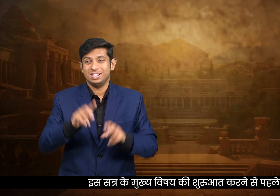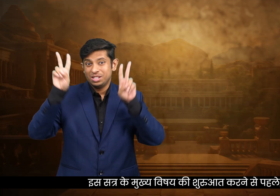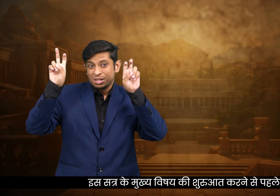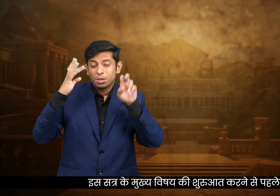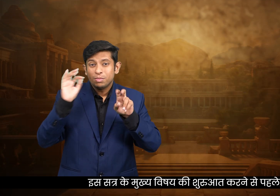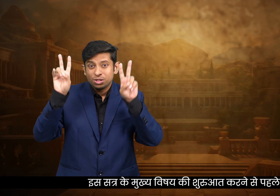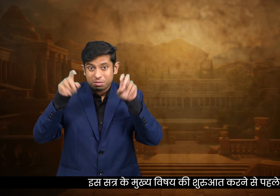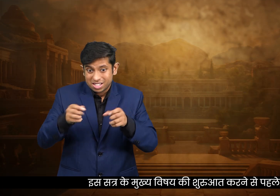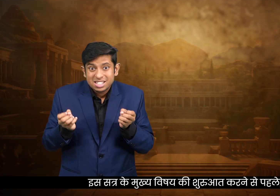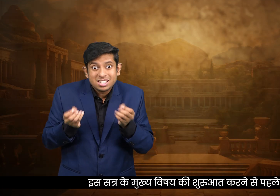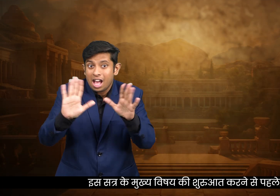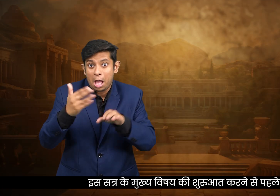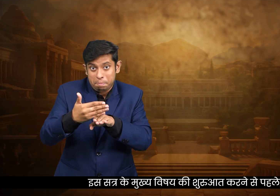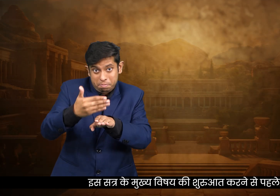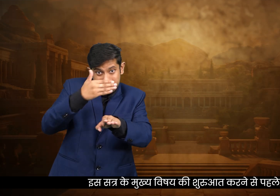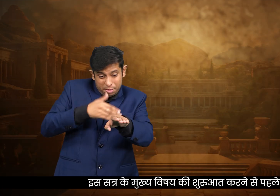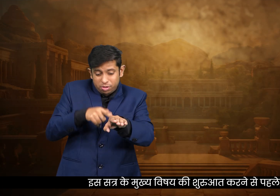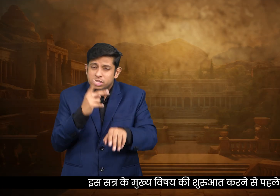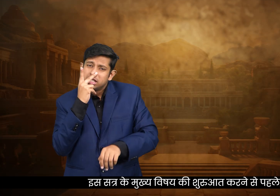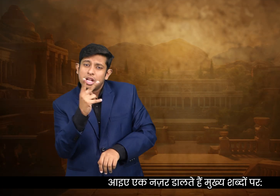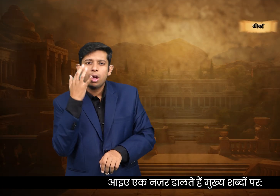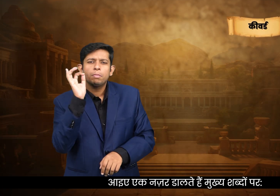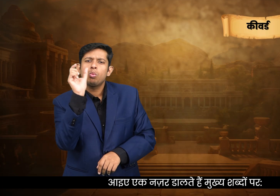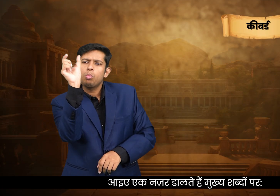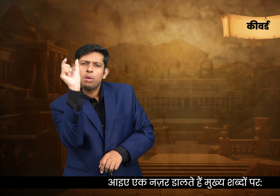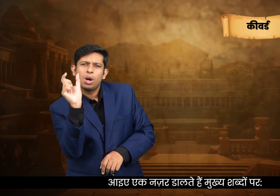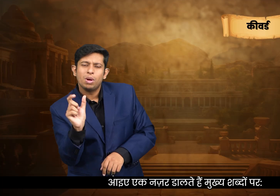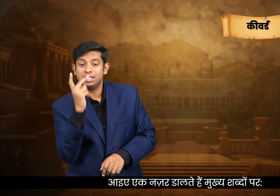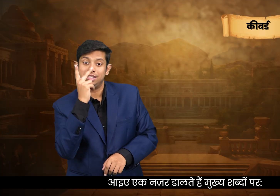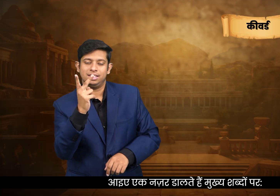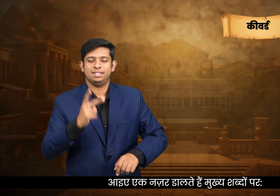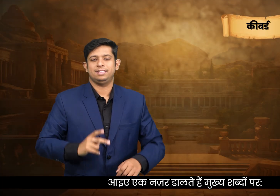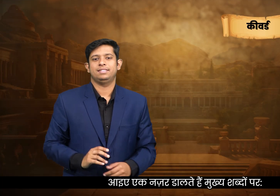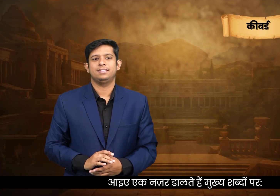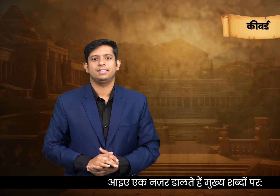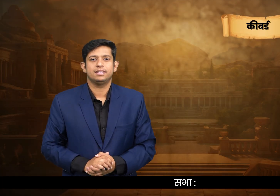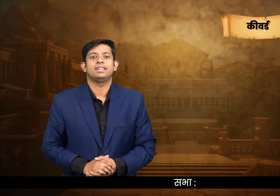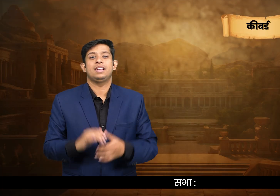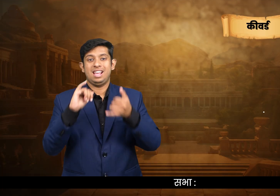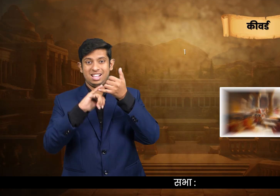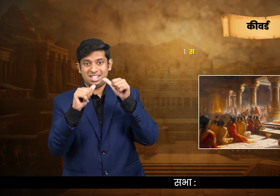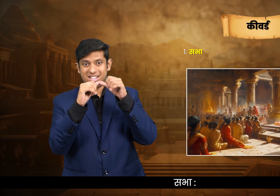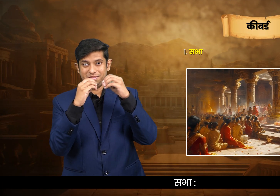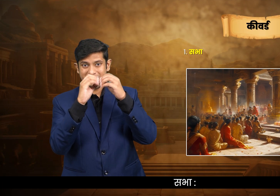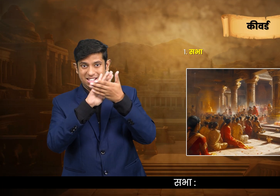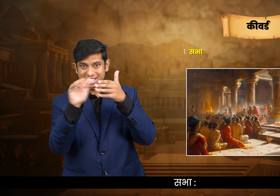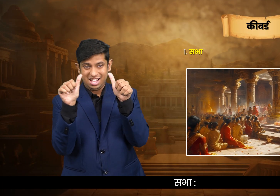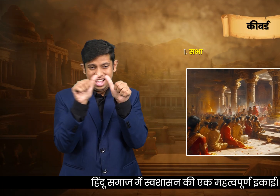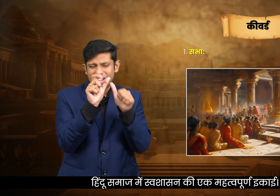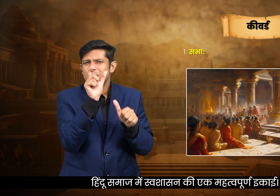इस सत्र के मुख्य विषय की शुरुआत करने से पहले आइए एक नजर डालते हैं मुख्य शब्दों पर।